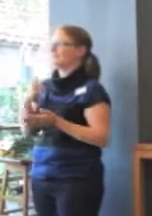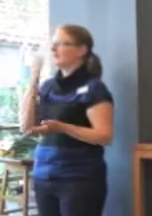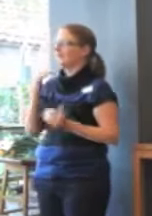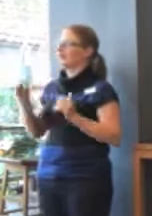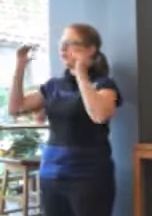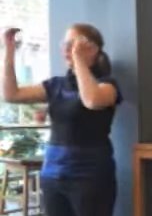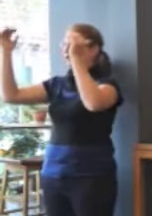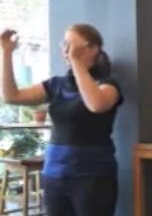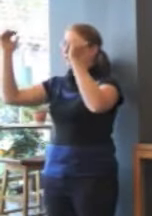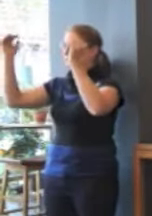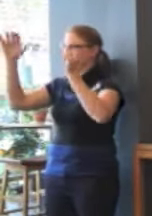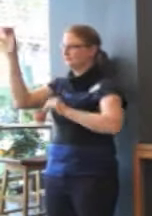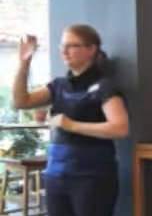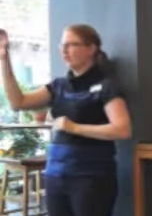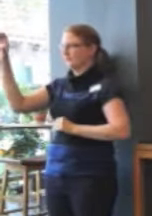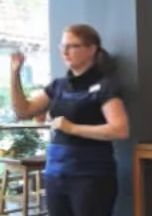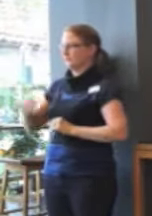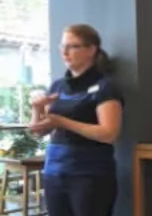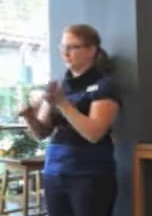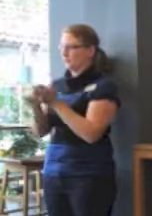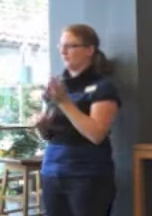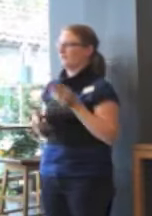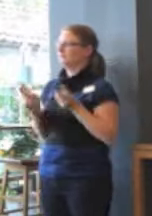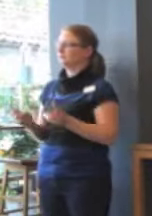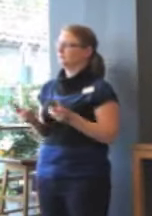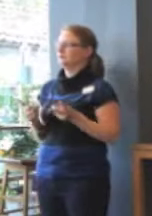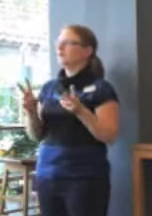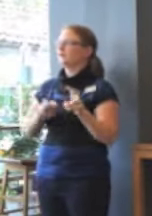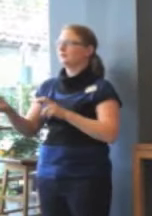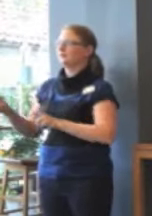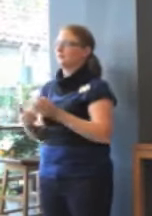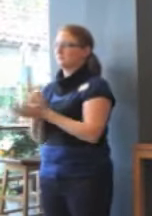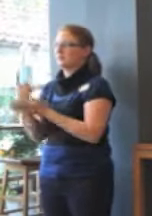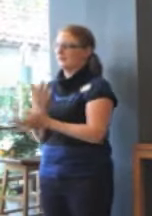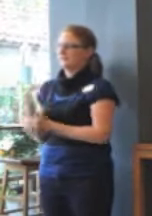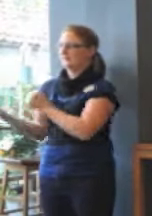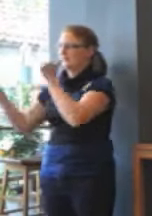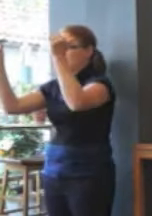status och naturligtvis också öka rekryteringsmöjligheterna.